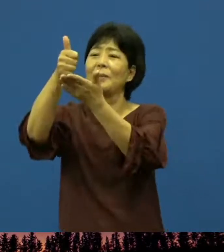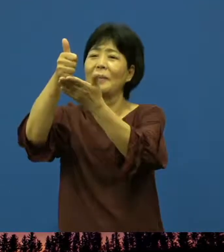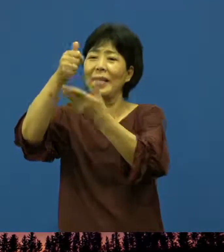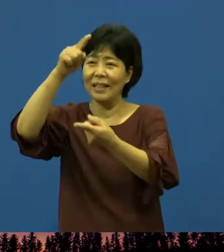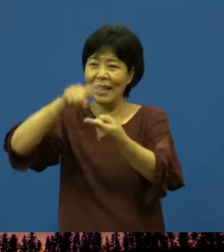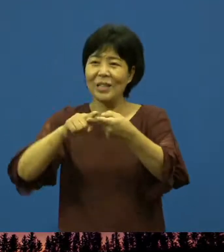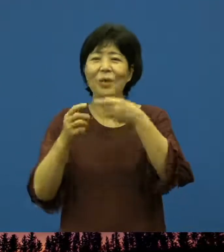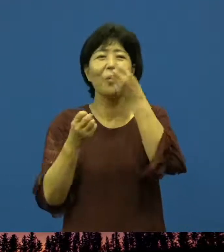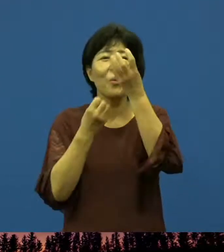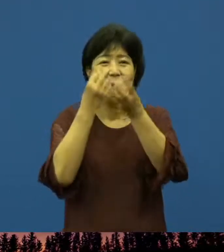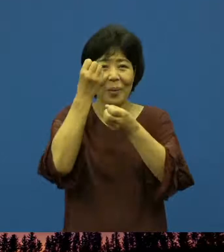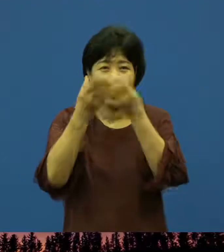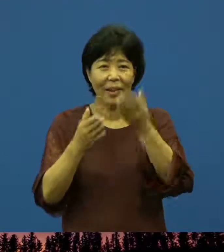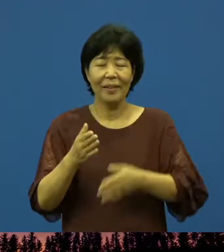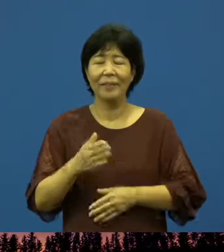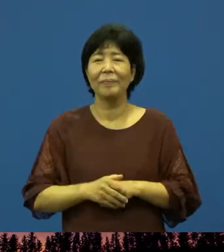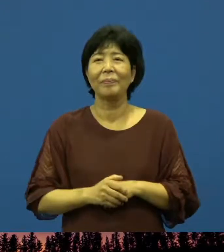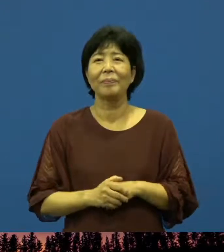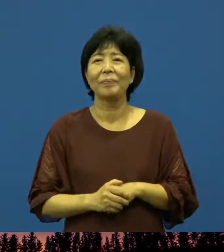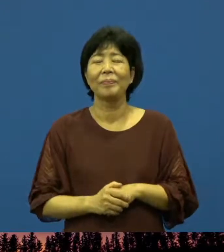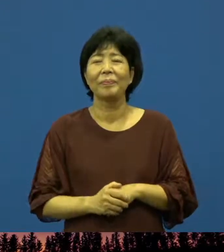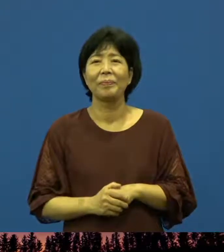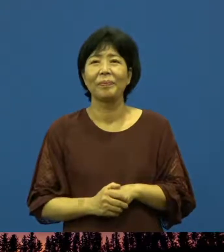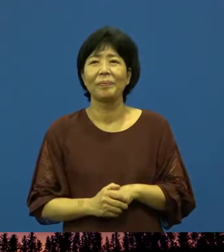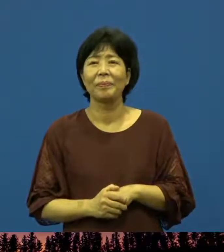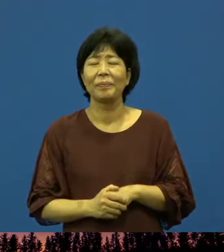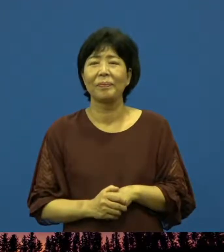내가 경험한 하나님,